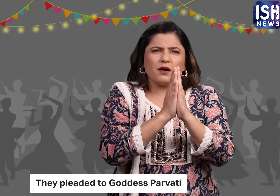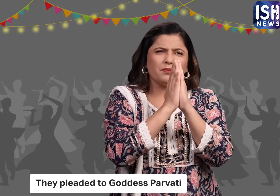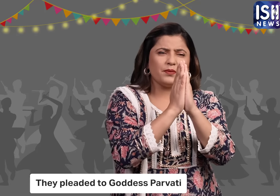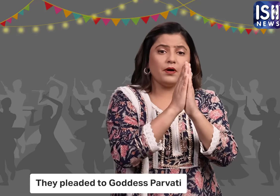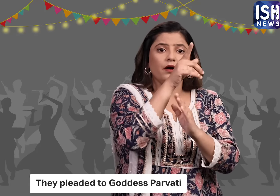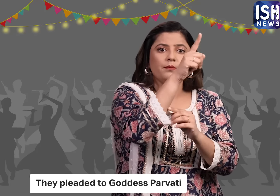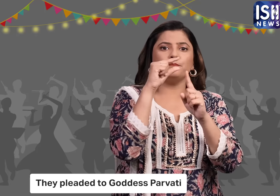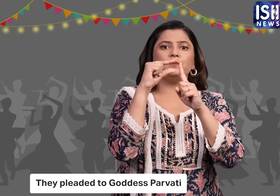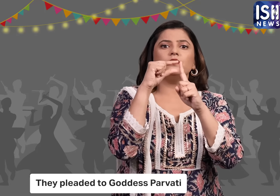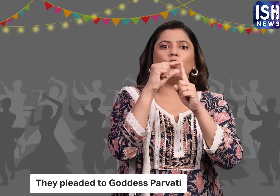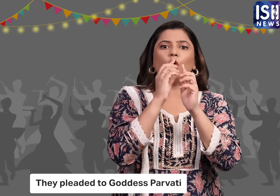से